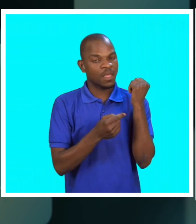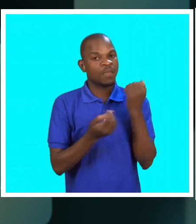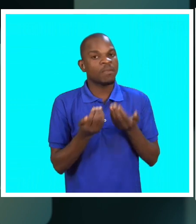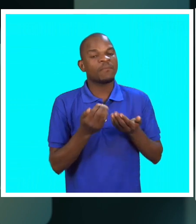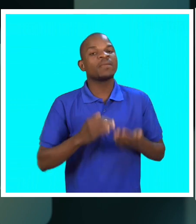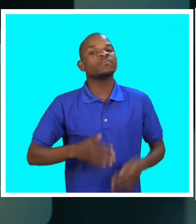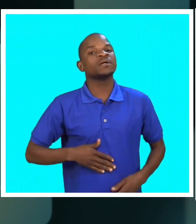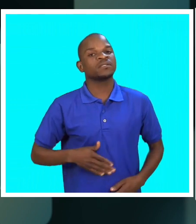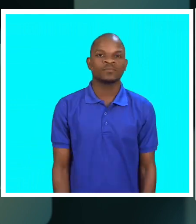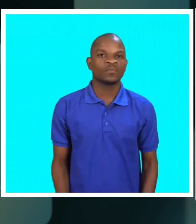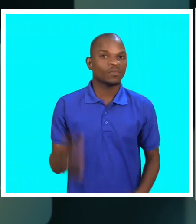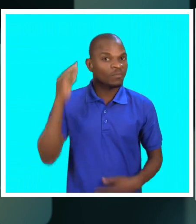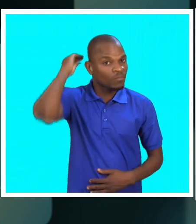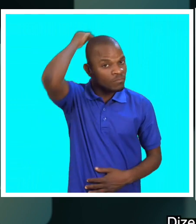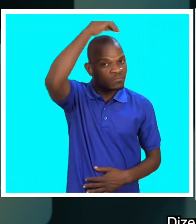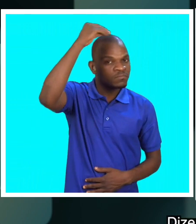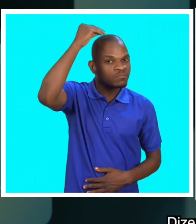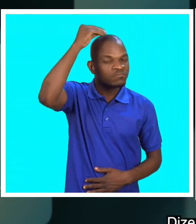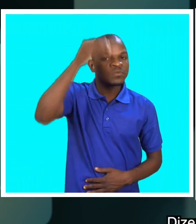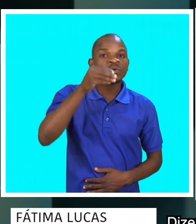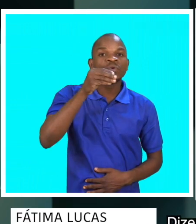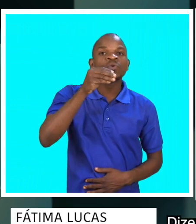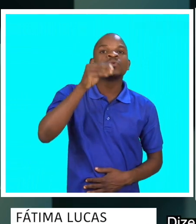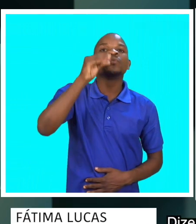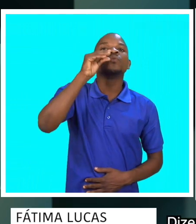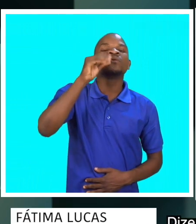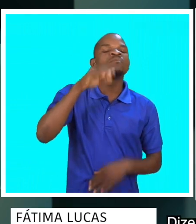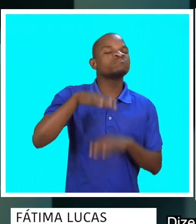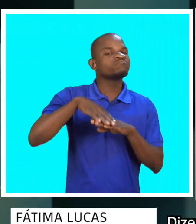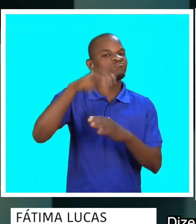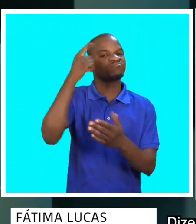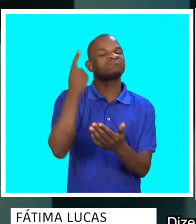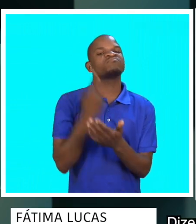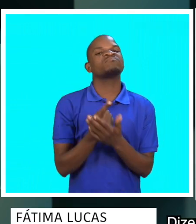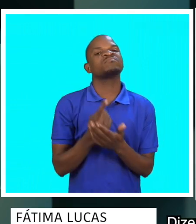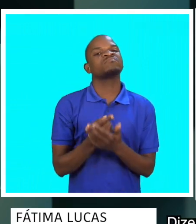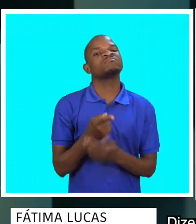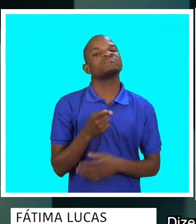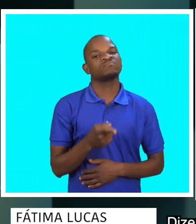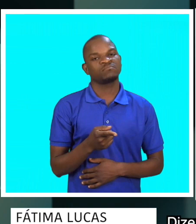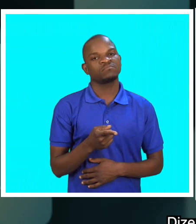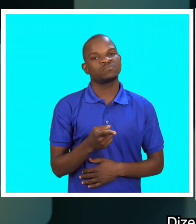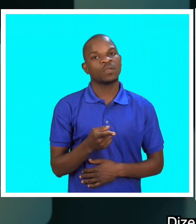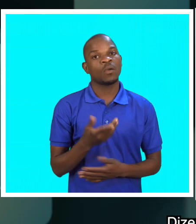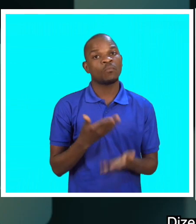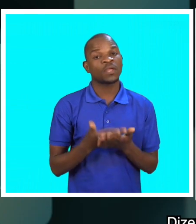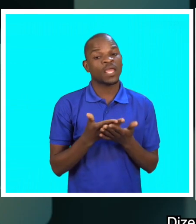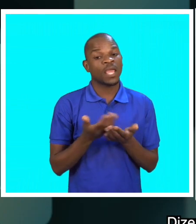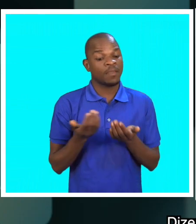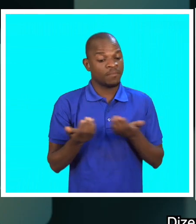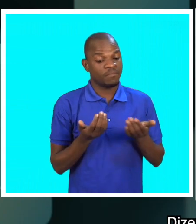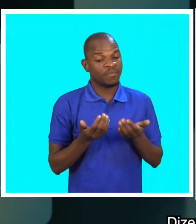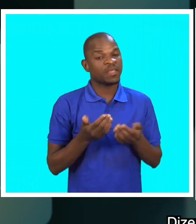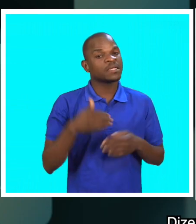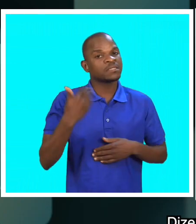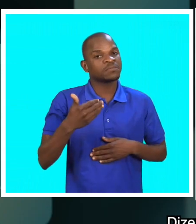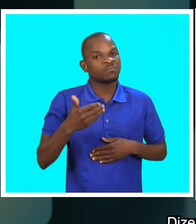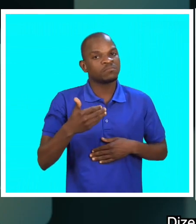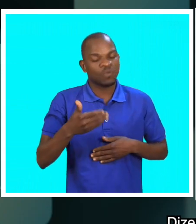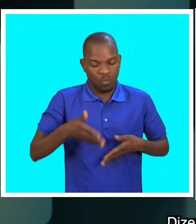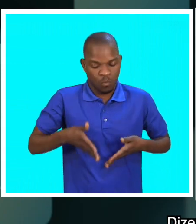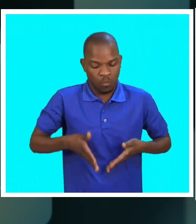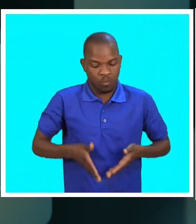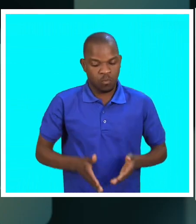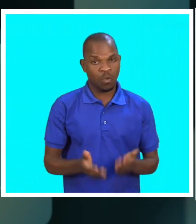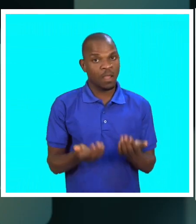isso prejudica o bebê. Porque dizem que quando inicia o mês, a criança, quando não dá aquele